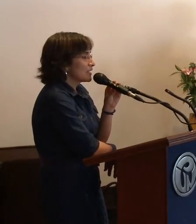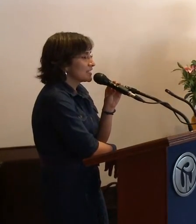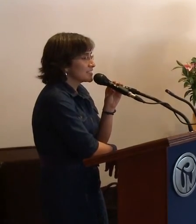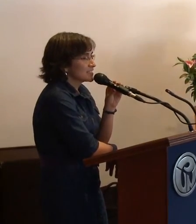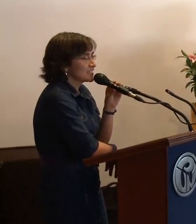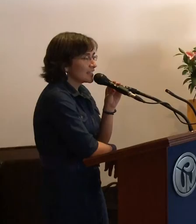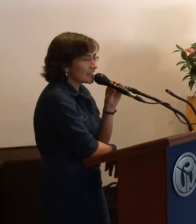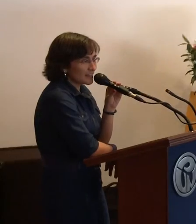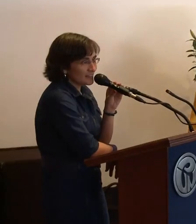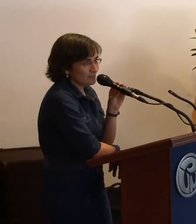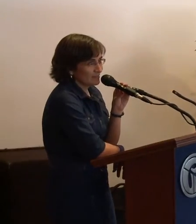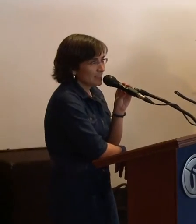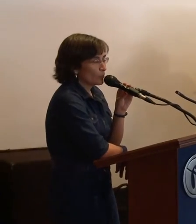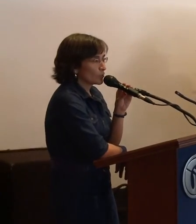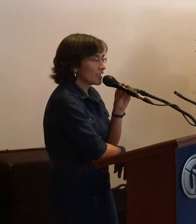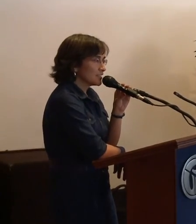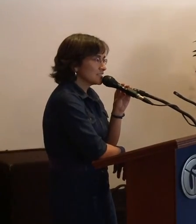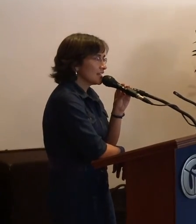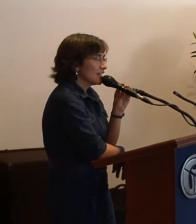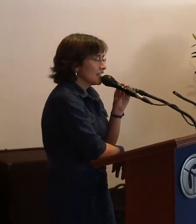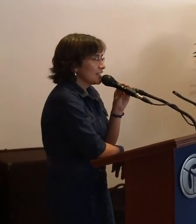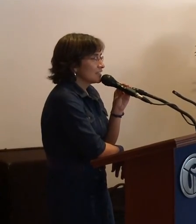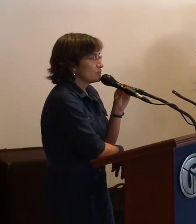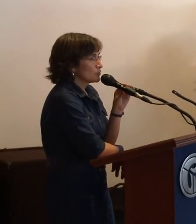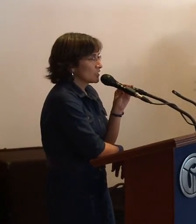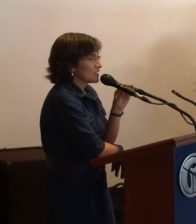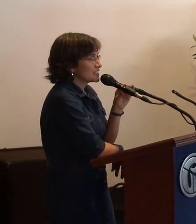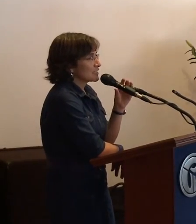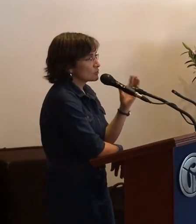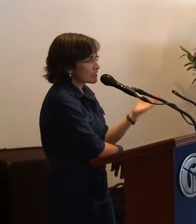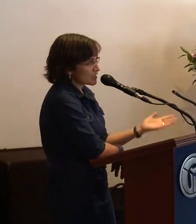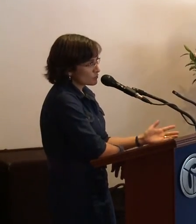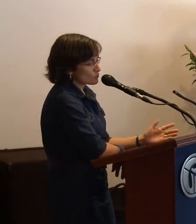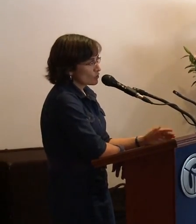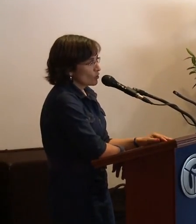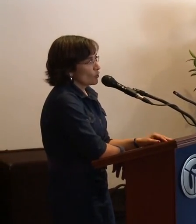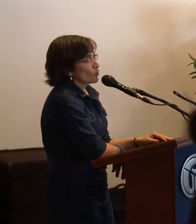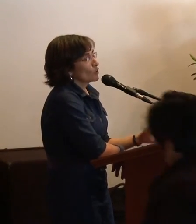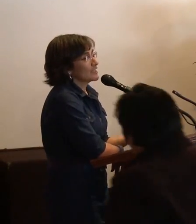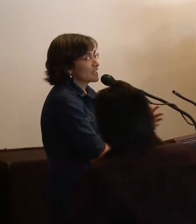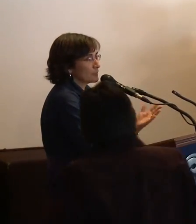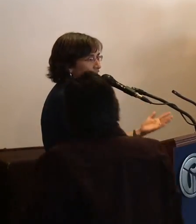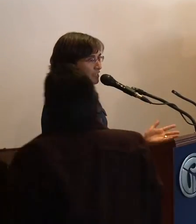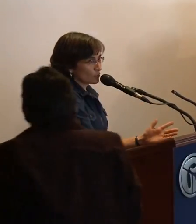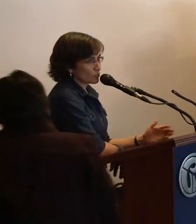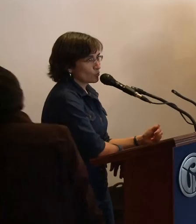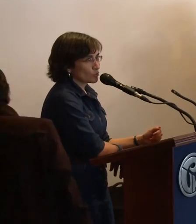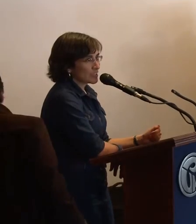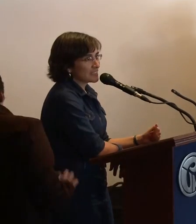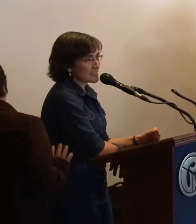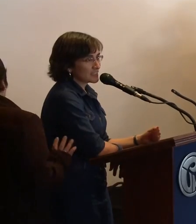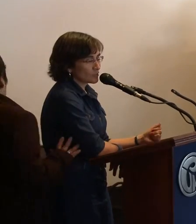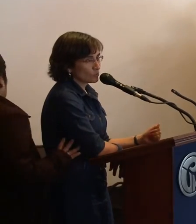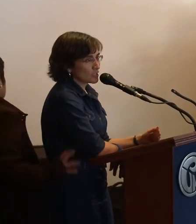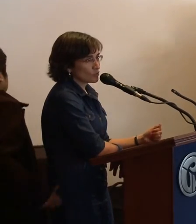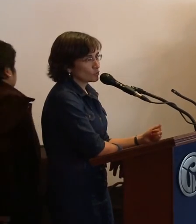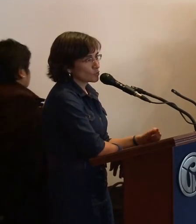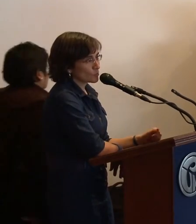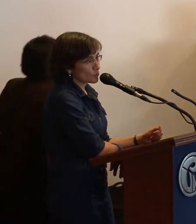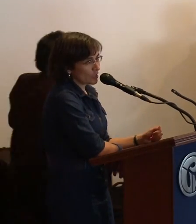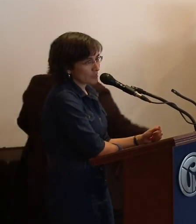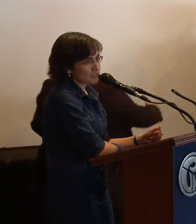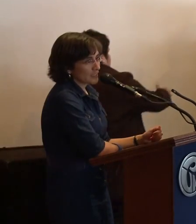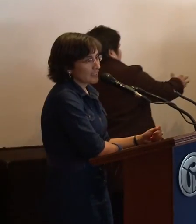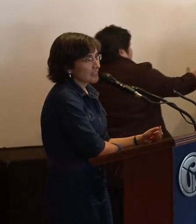es la necesidad, la urgencia de fortalecer los lazos y hermanarnos con otras licenciaturas y